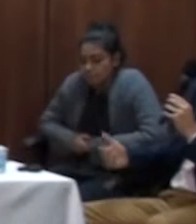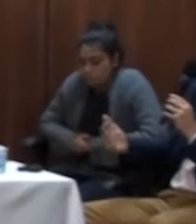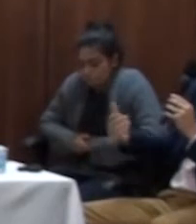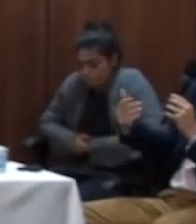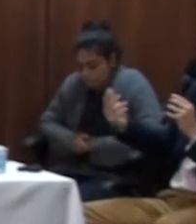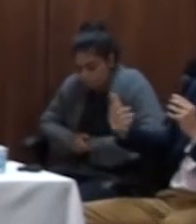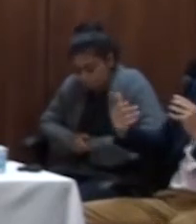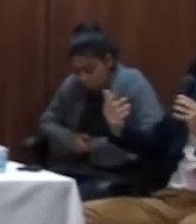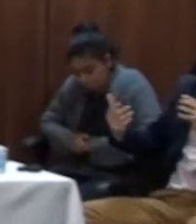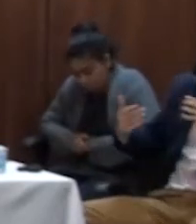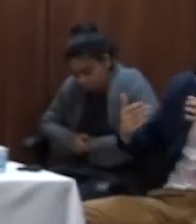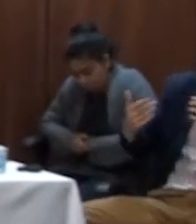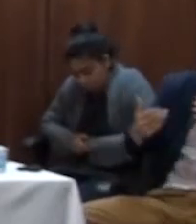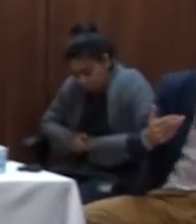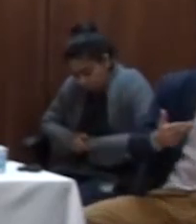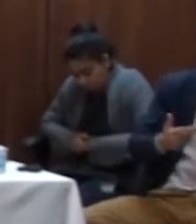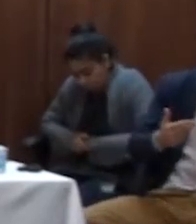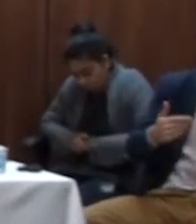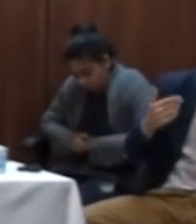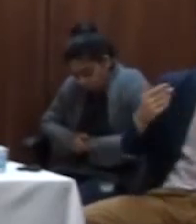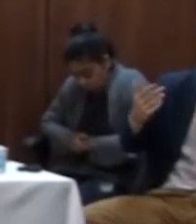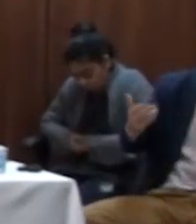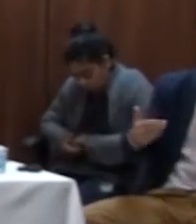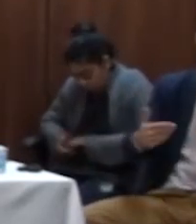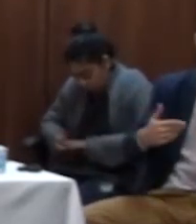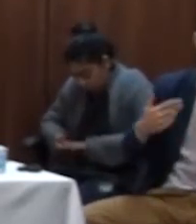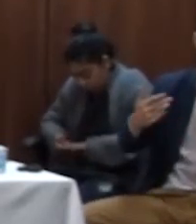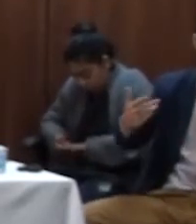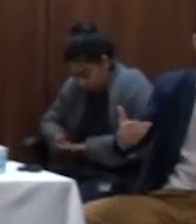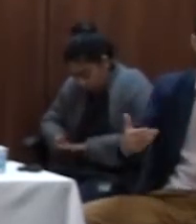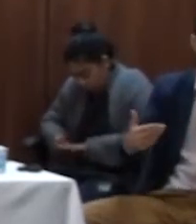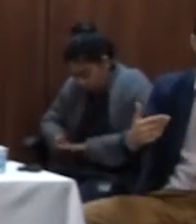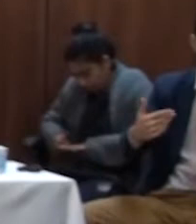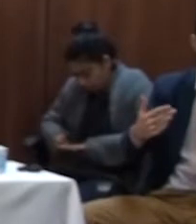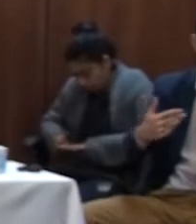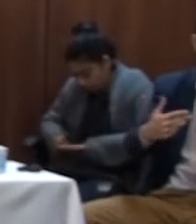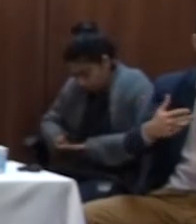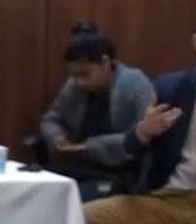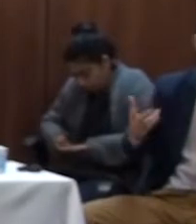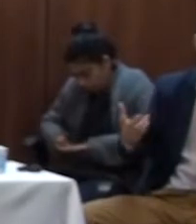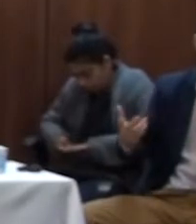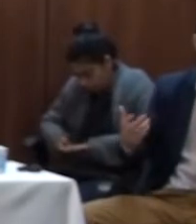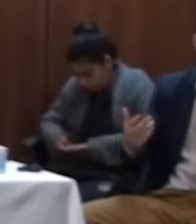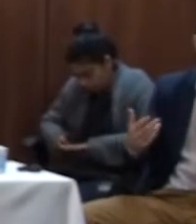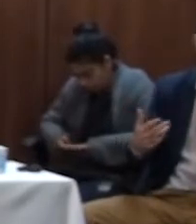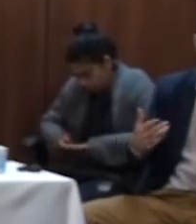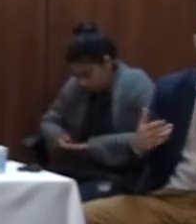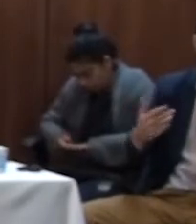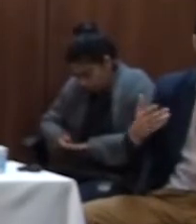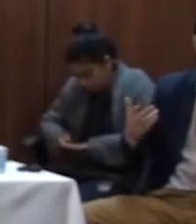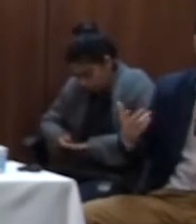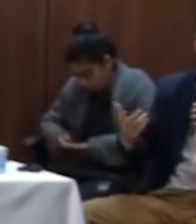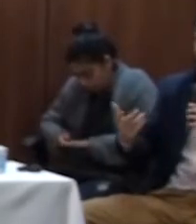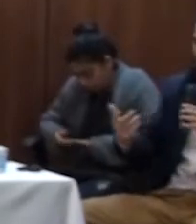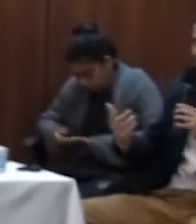Né, isso, lembrando que o estado de São Paulo, como disse, acho que foi o André, é um dos estados mais equipados, né, a gente, diante da realidade nacional,